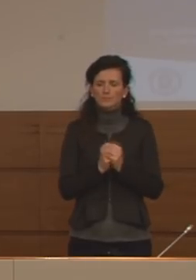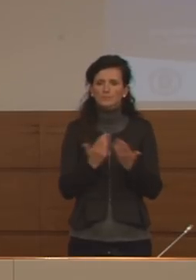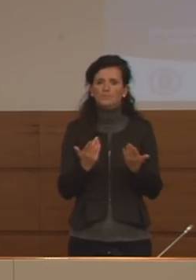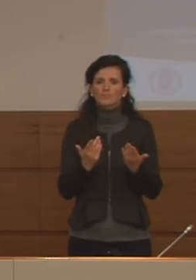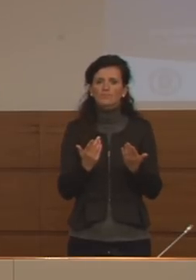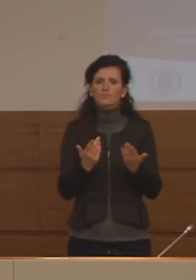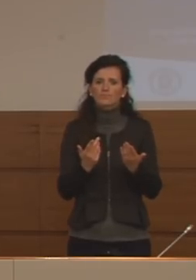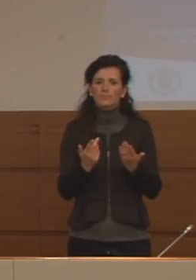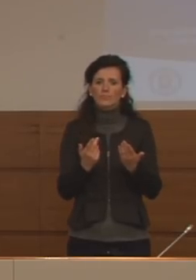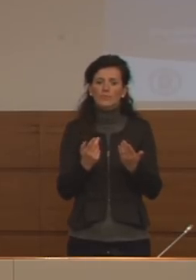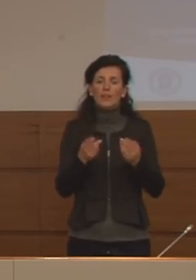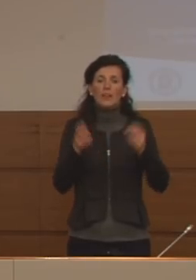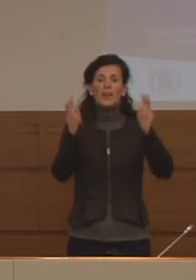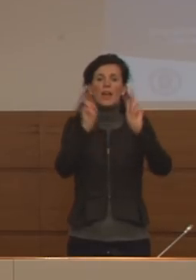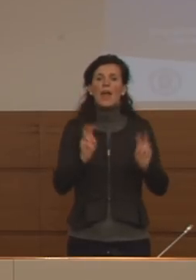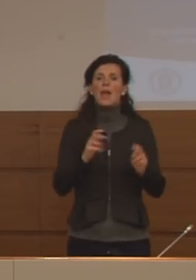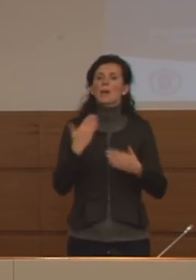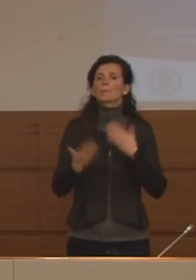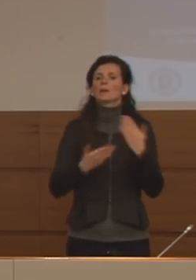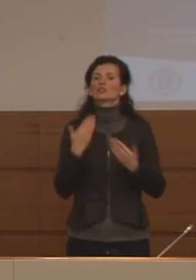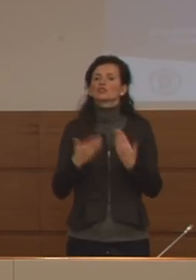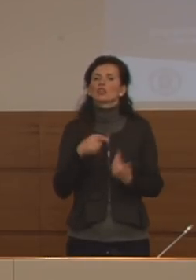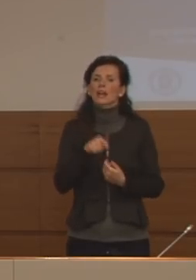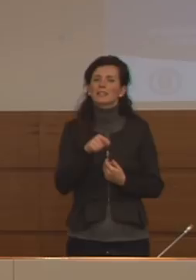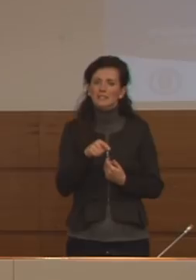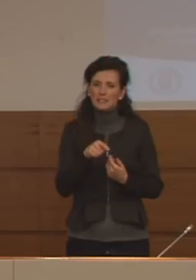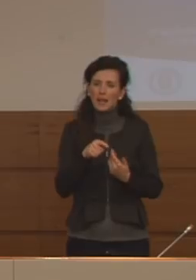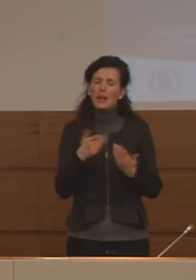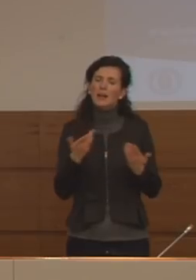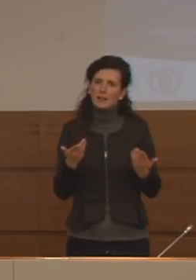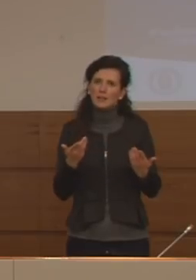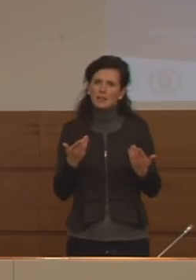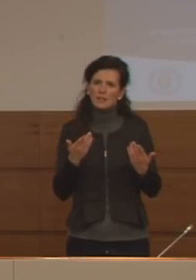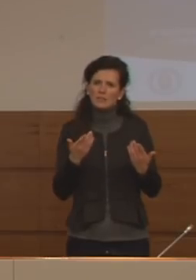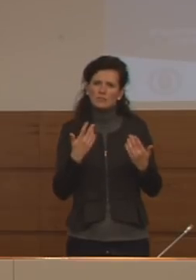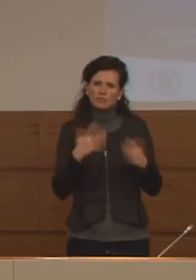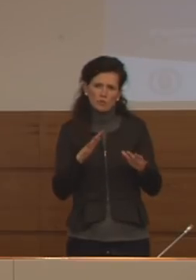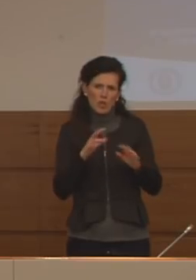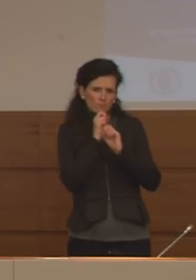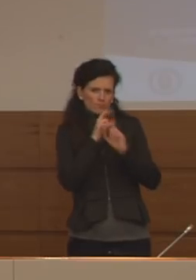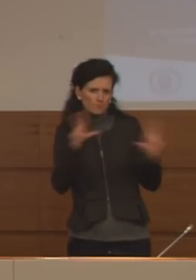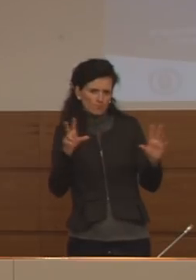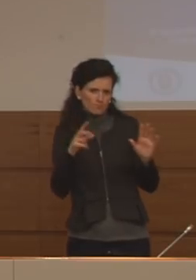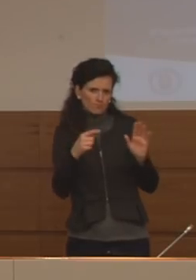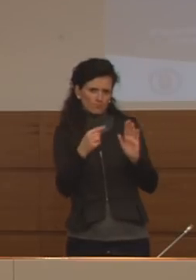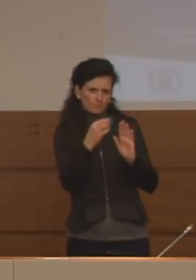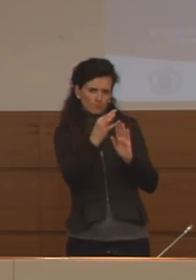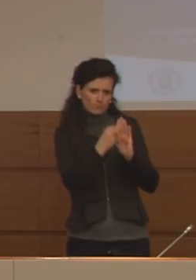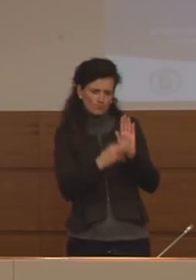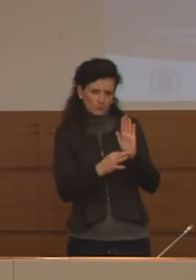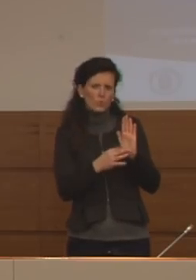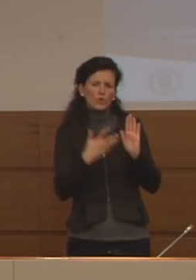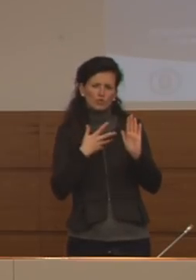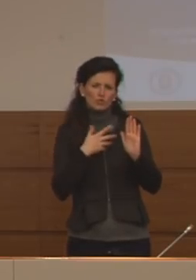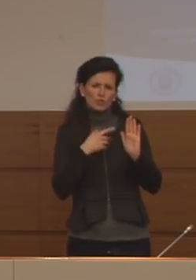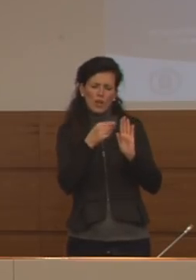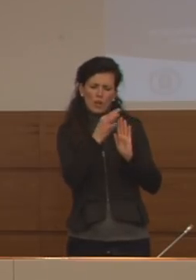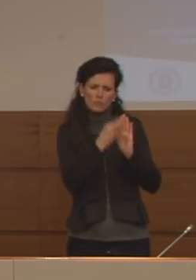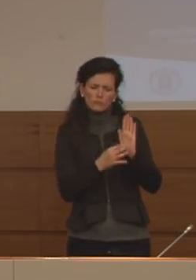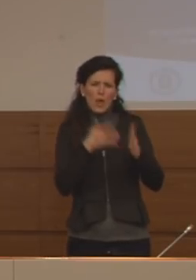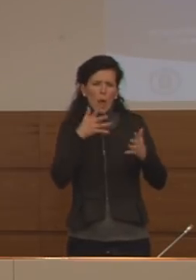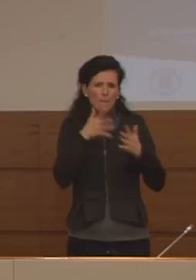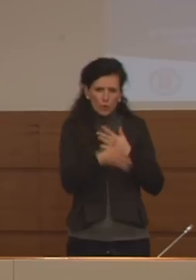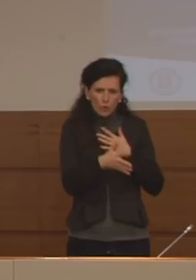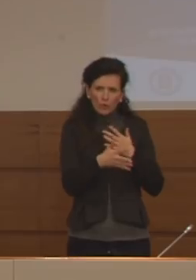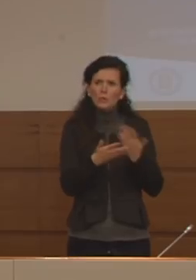emergenze di come questo poi venga specificato ovviamente sarà cura di approfondimento e quindi ringrazio